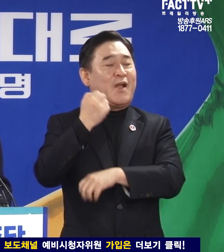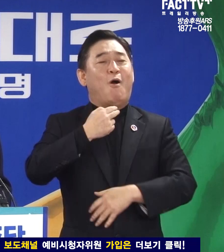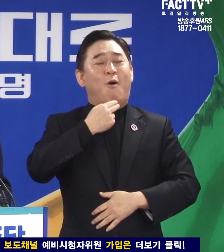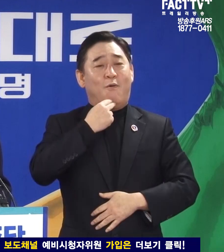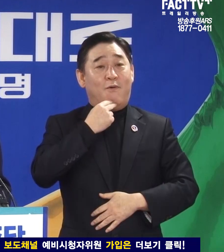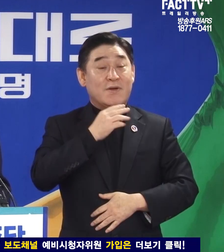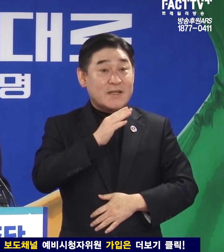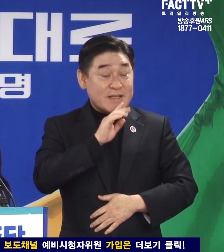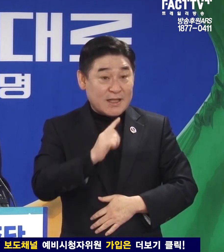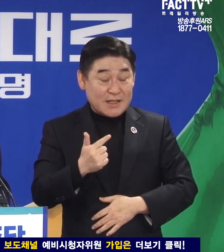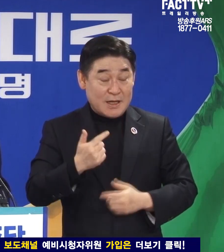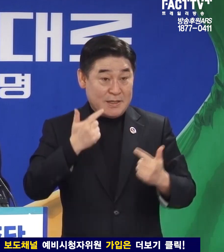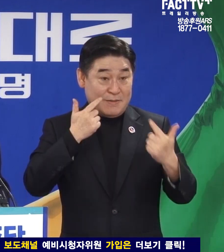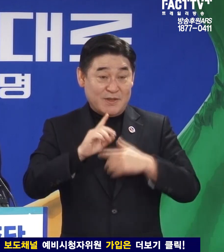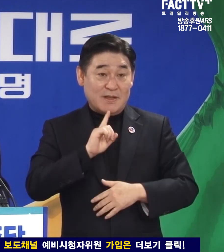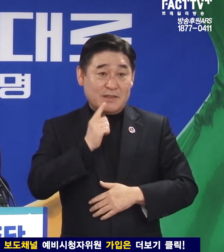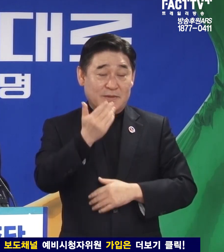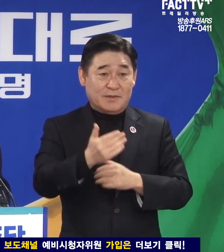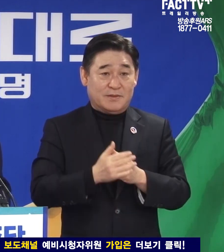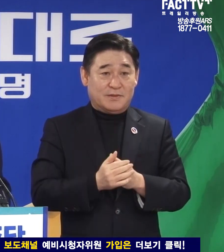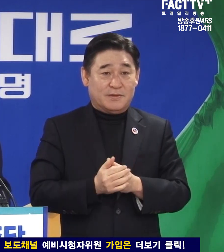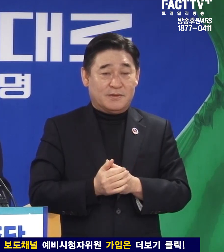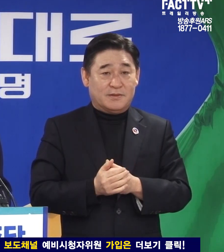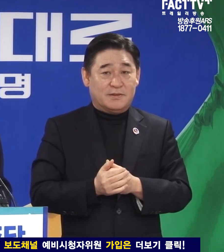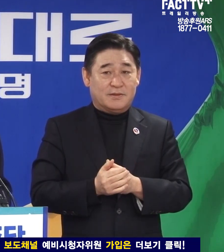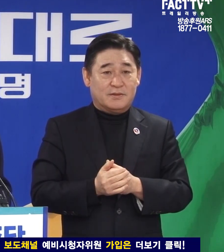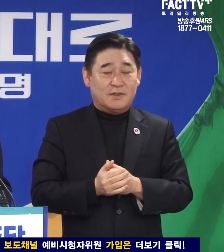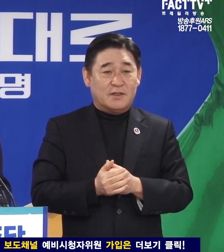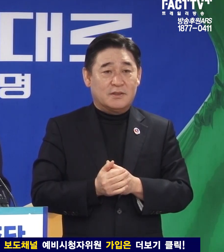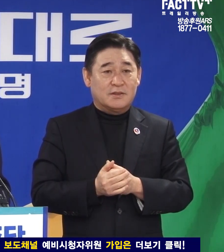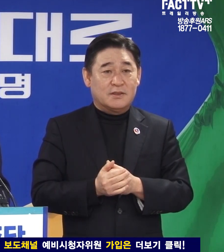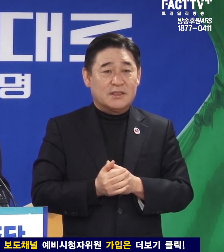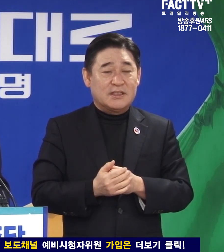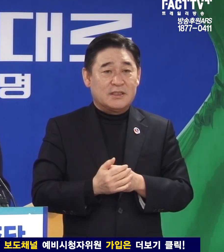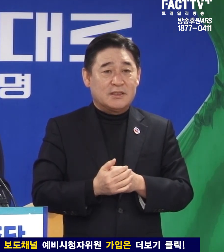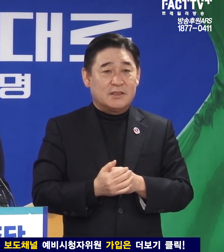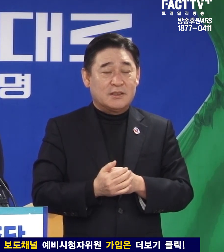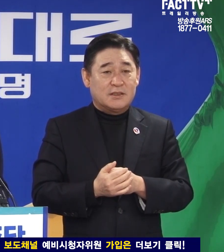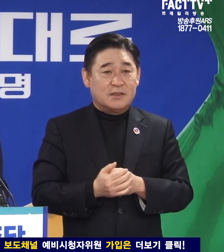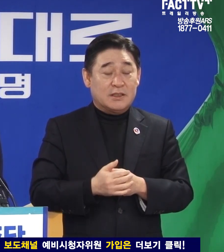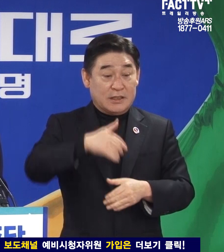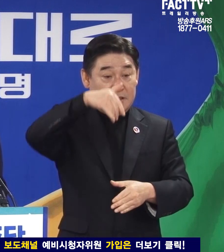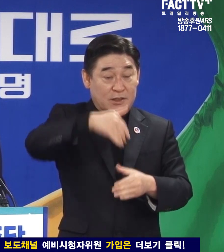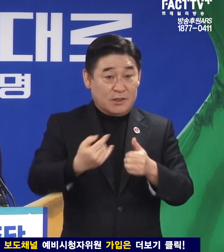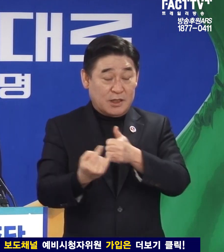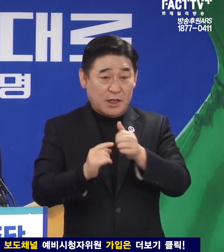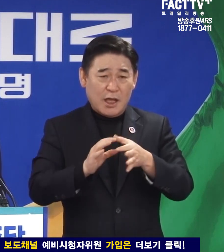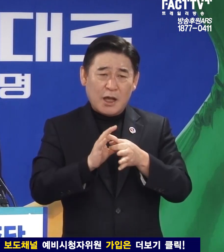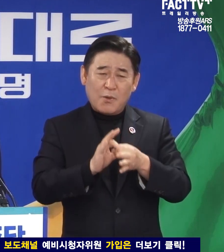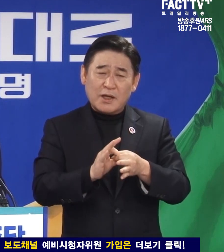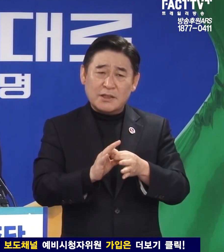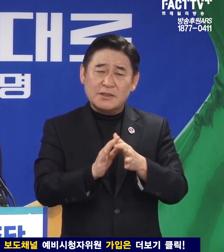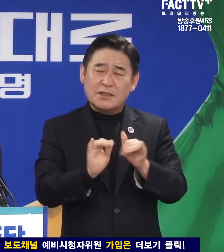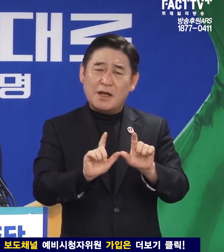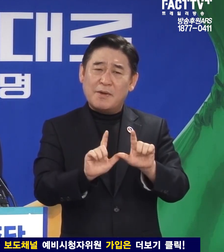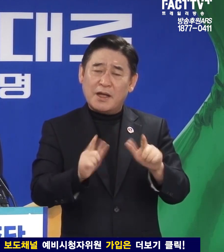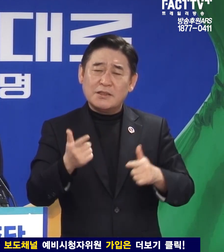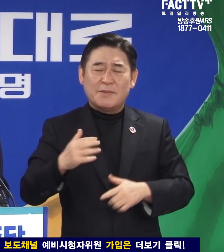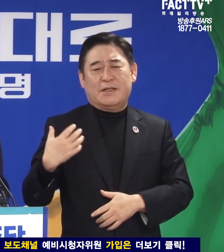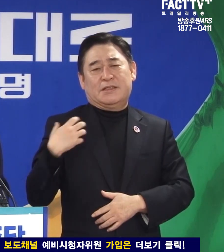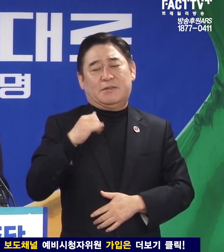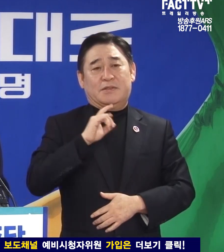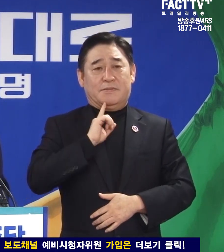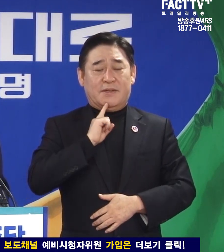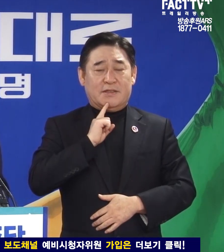없고 사실도 아니다 하는 점을 분명히 하면서 비록 우리 당과 관련되거나 선대에 관련된 인사들은 아니지만 책임